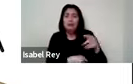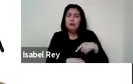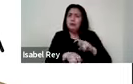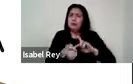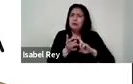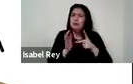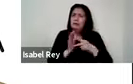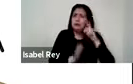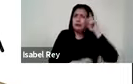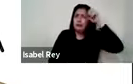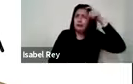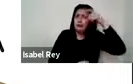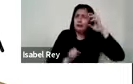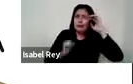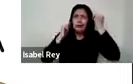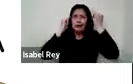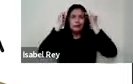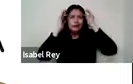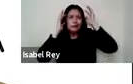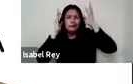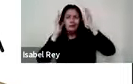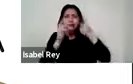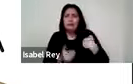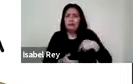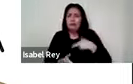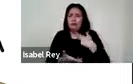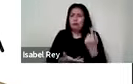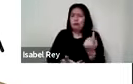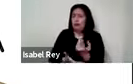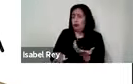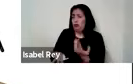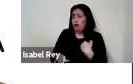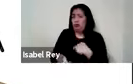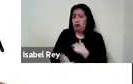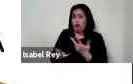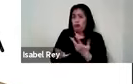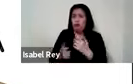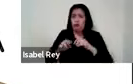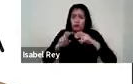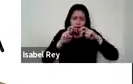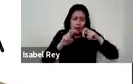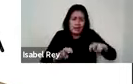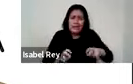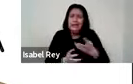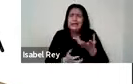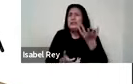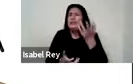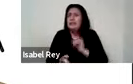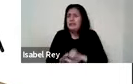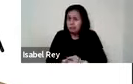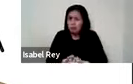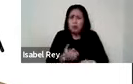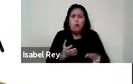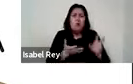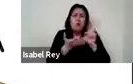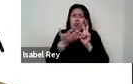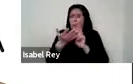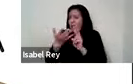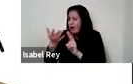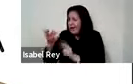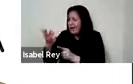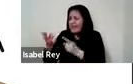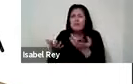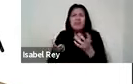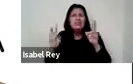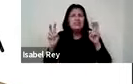la creatividad para nosotros. No solamente eso, si nosotros analizamos, leemos un poquito más